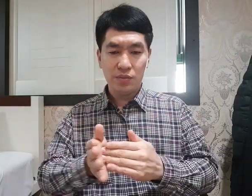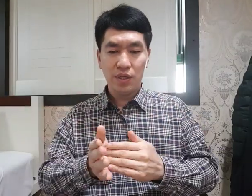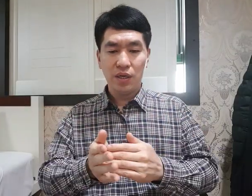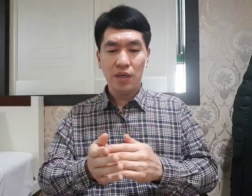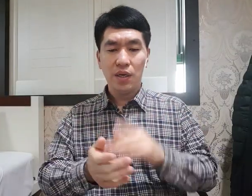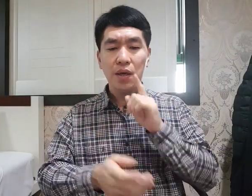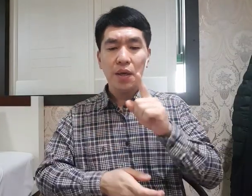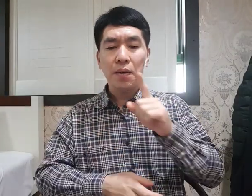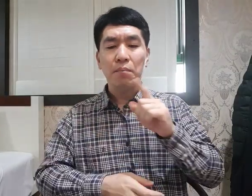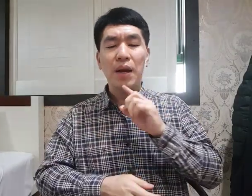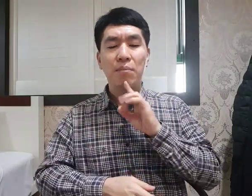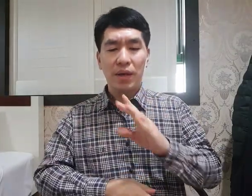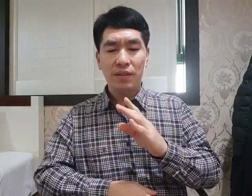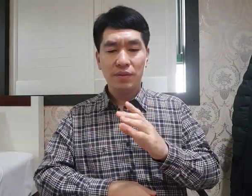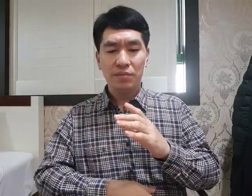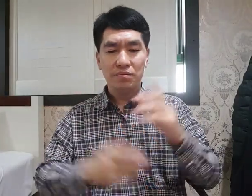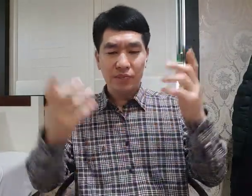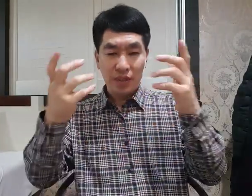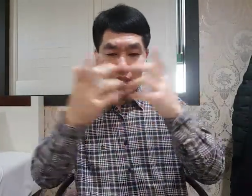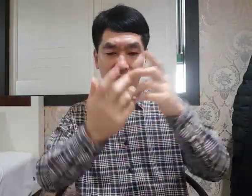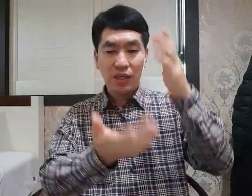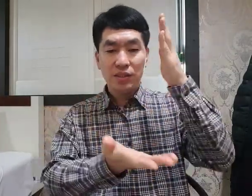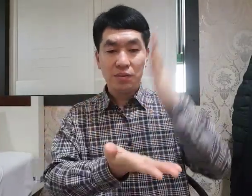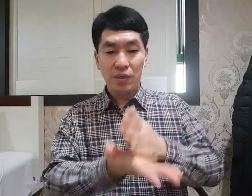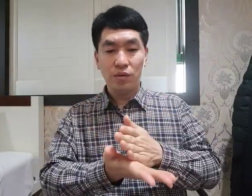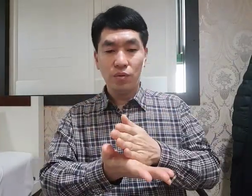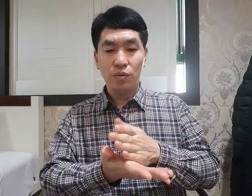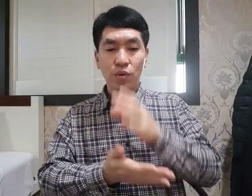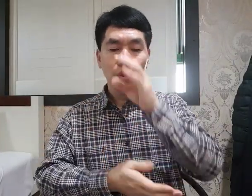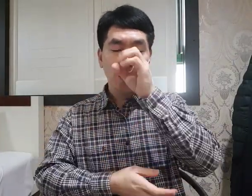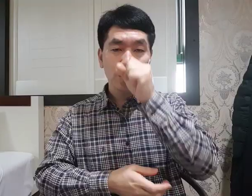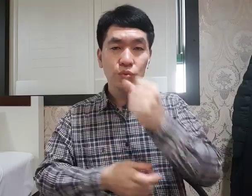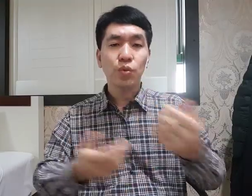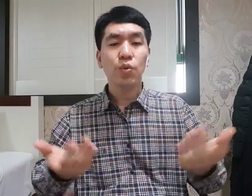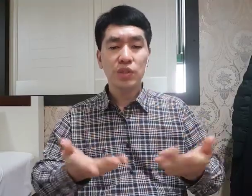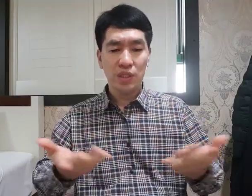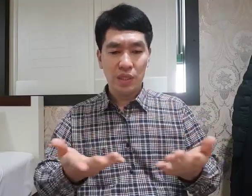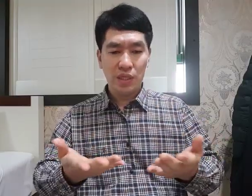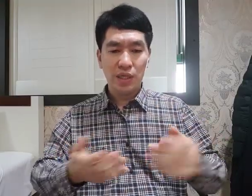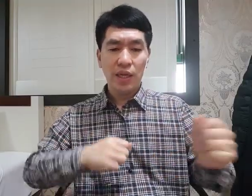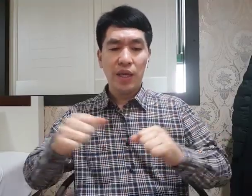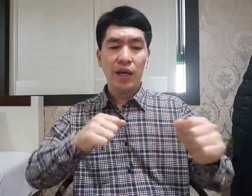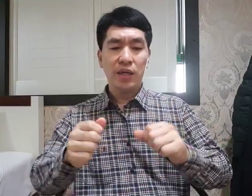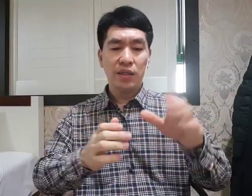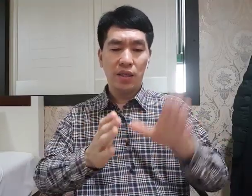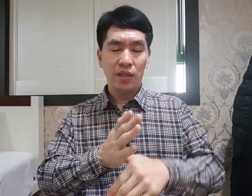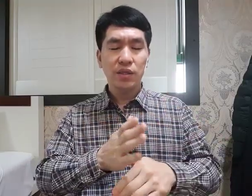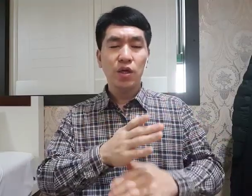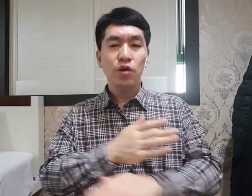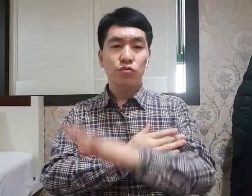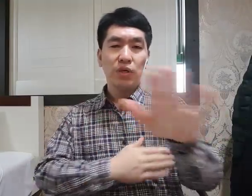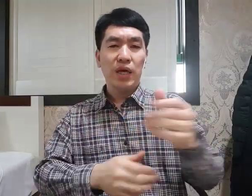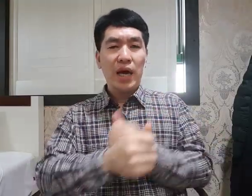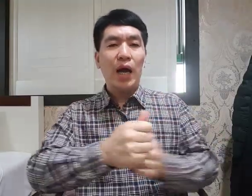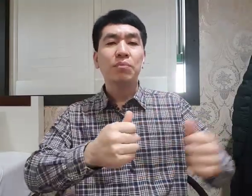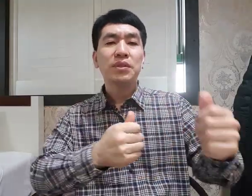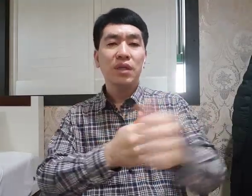했습니다. 말만 가득하지 말고 좋은 일 행할 때 우리가